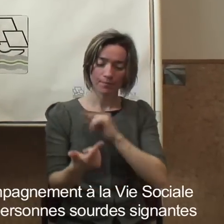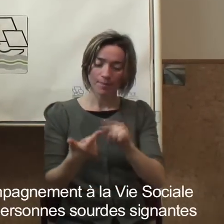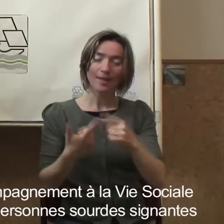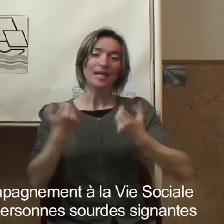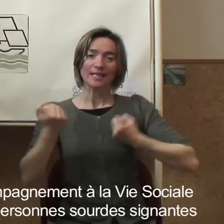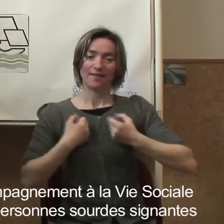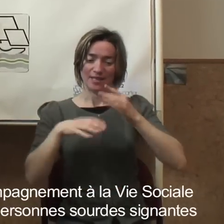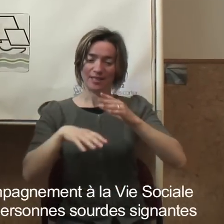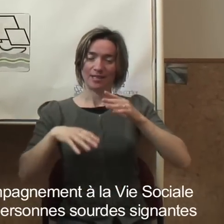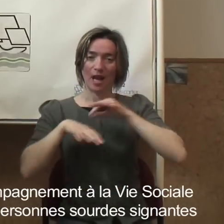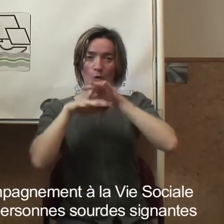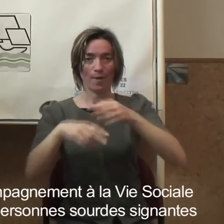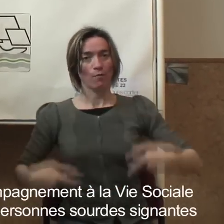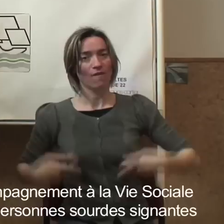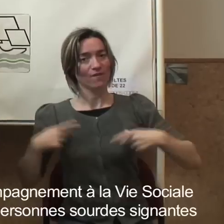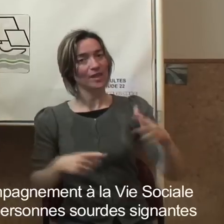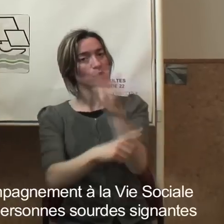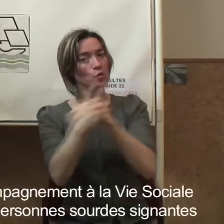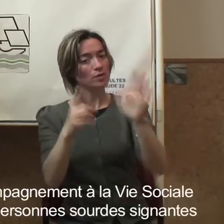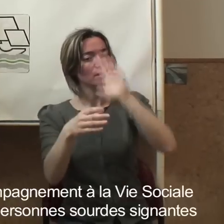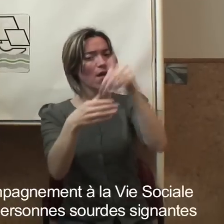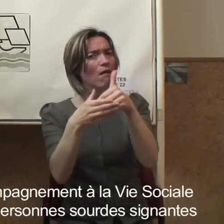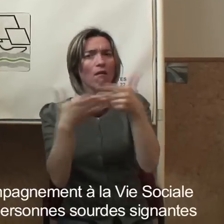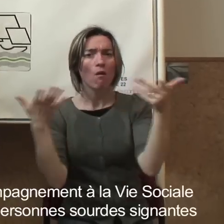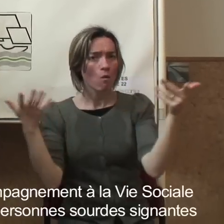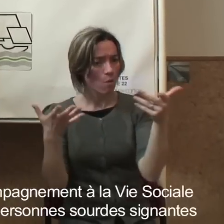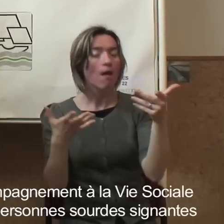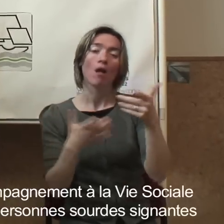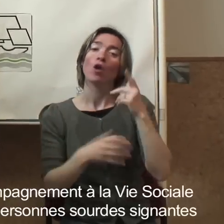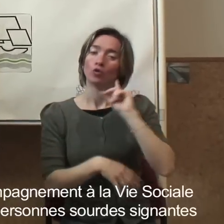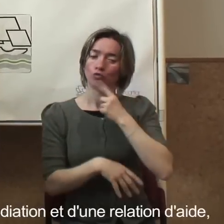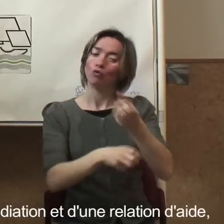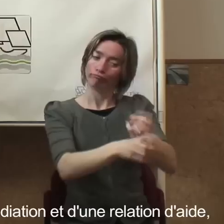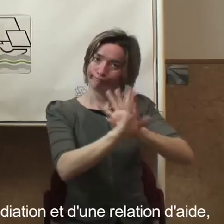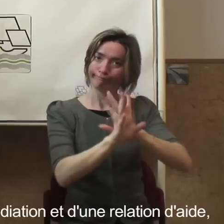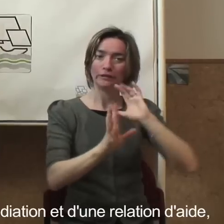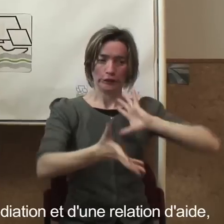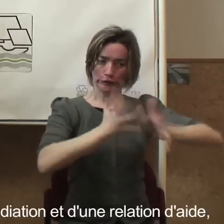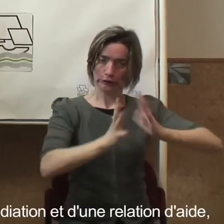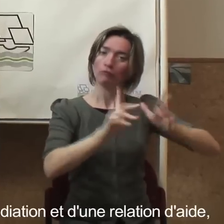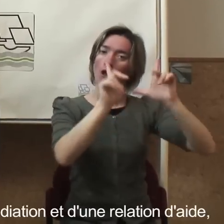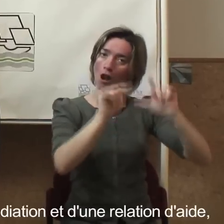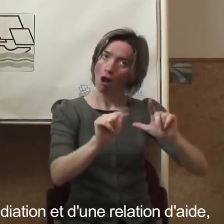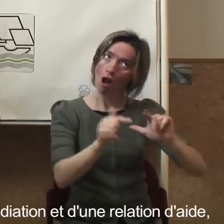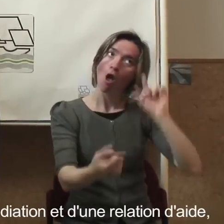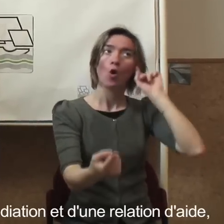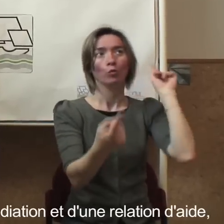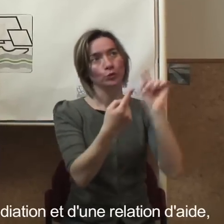sociale, accueille également des personnes sourdes, signantes, plus dans un